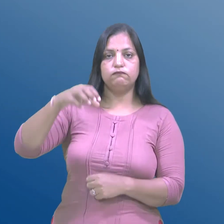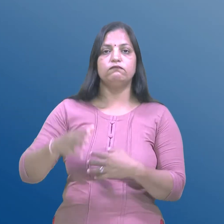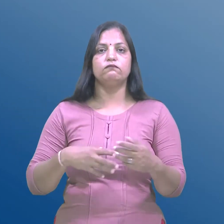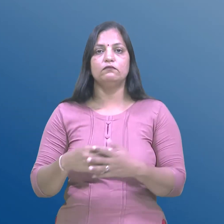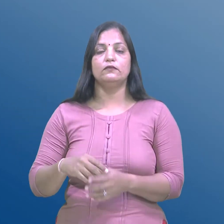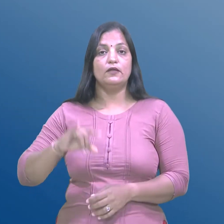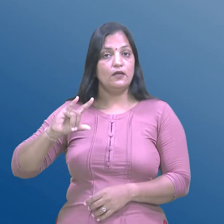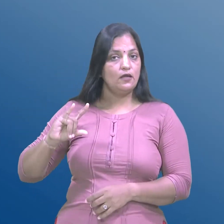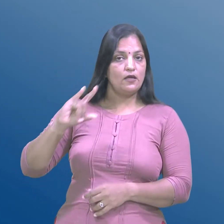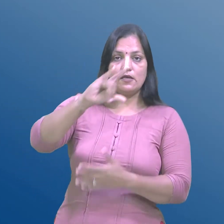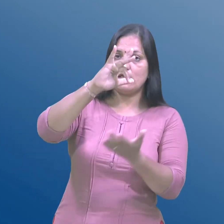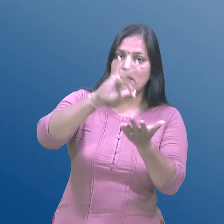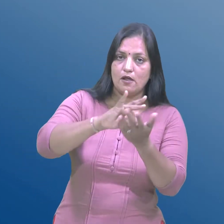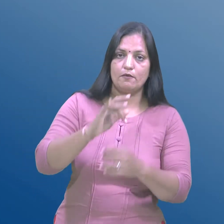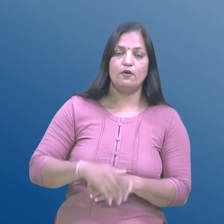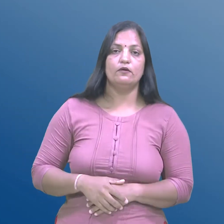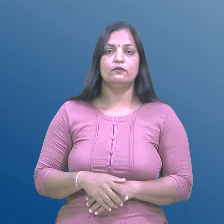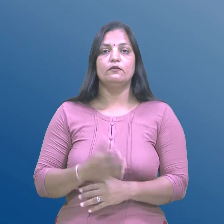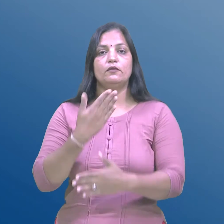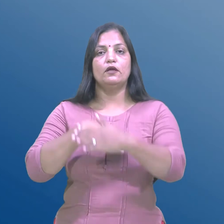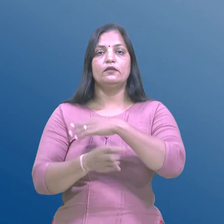એરપોર્ટ કે જળમાર્ગનો સમાવેશ થાય છે.